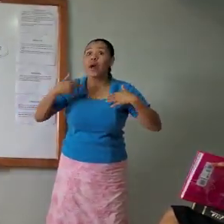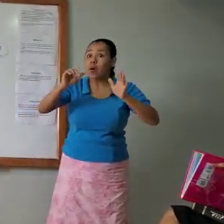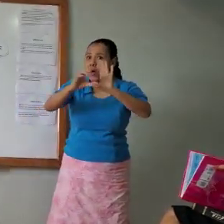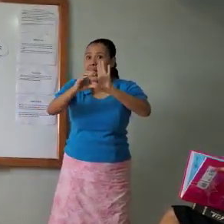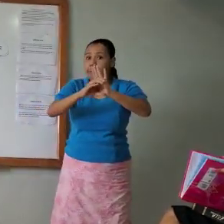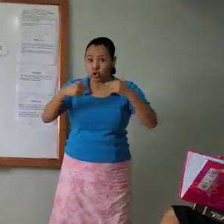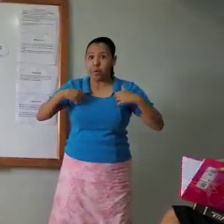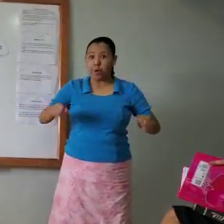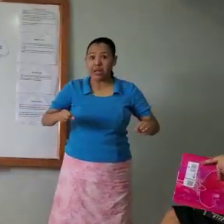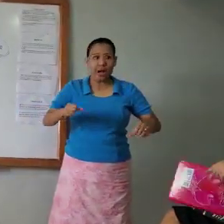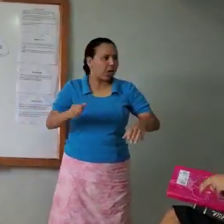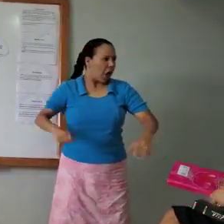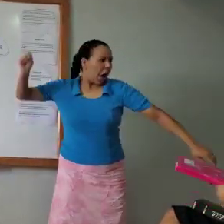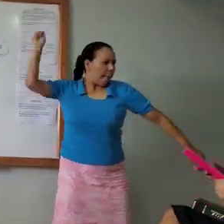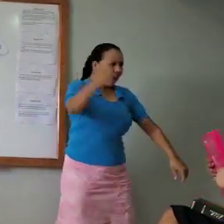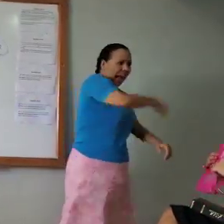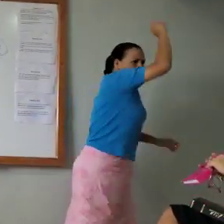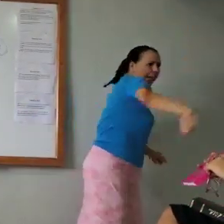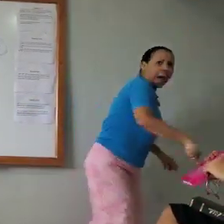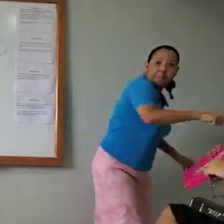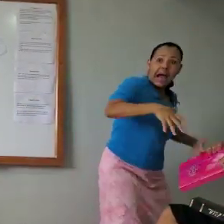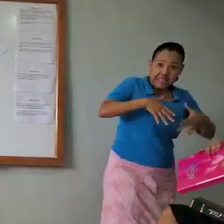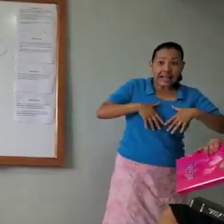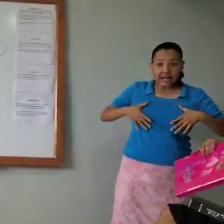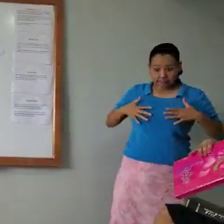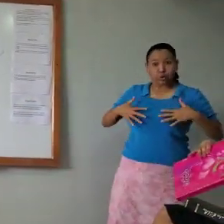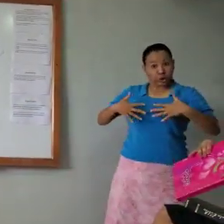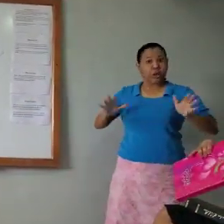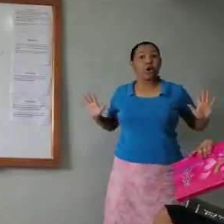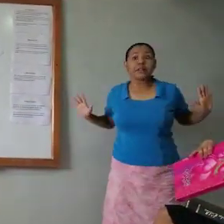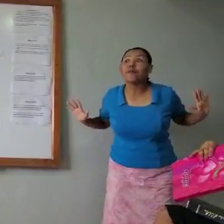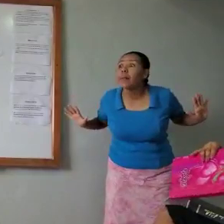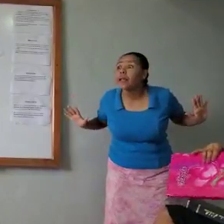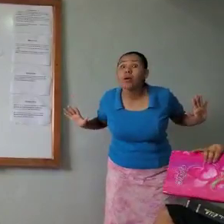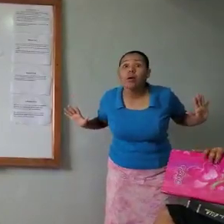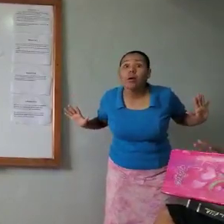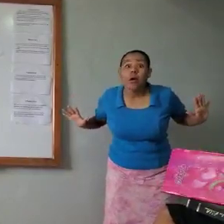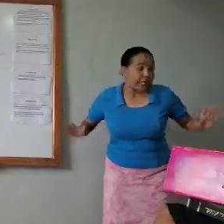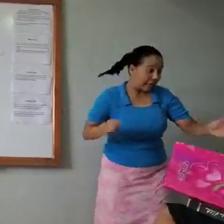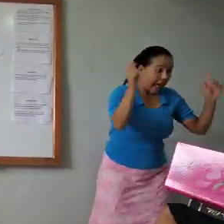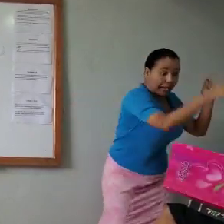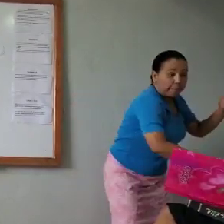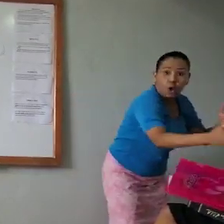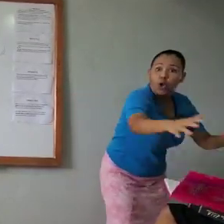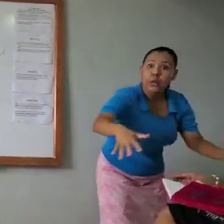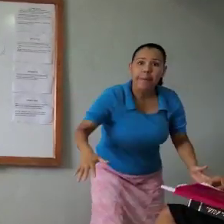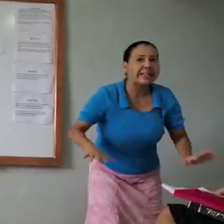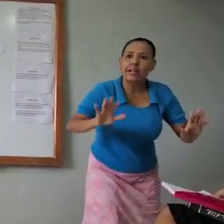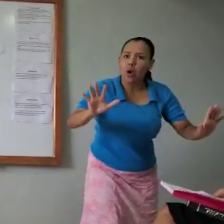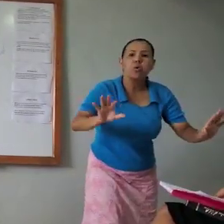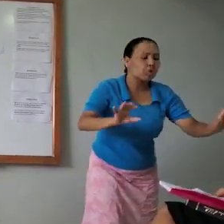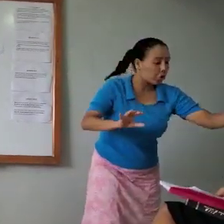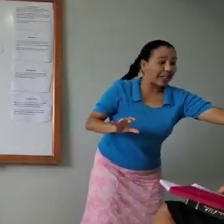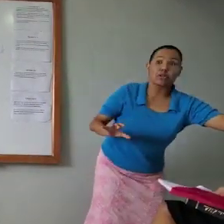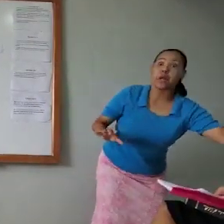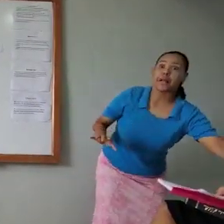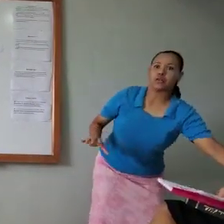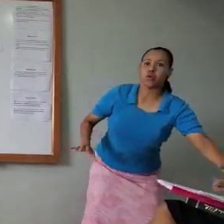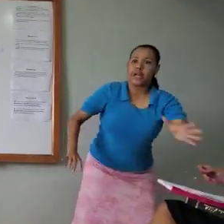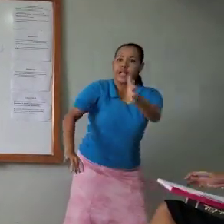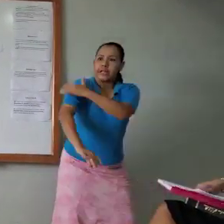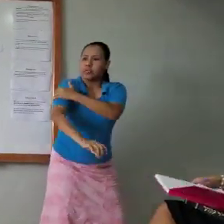Porque un ejemplo, yo podía, y dale por sus senitos, que están formando, y dale por otra parte, no, yo